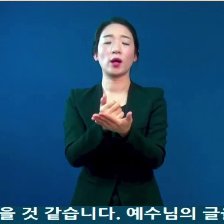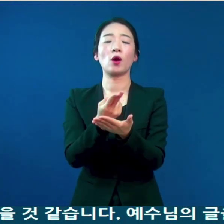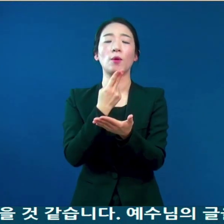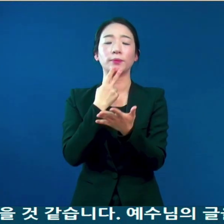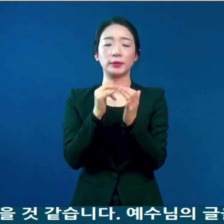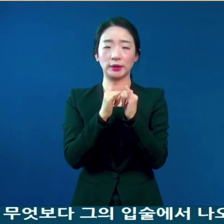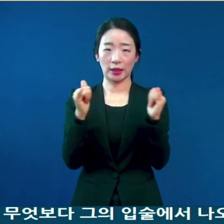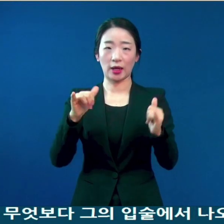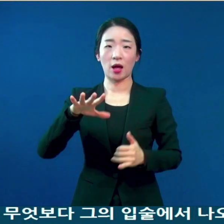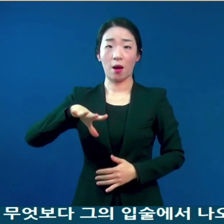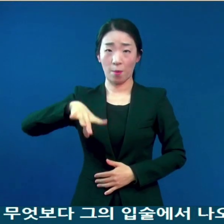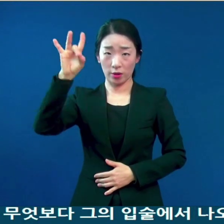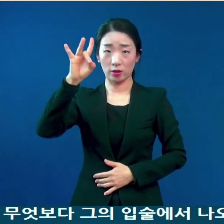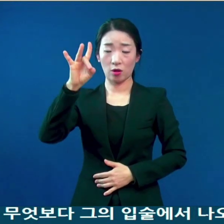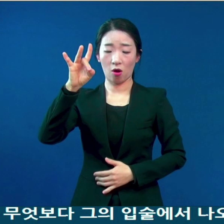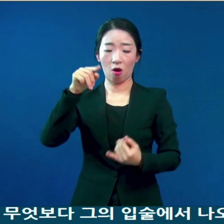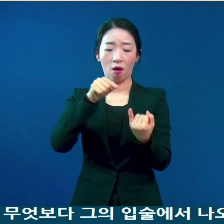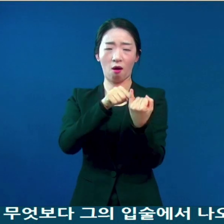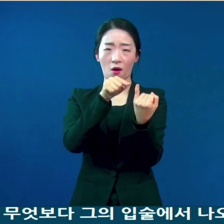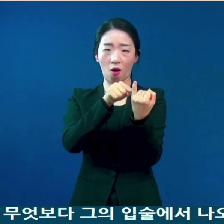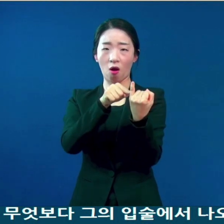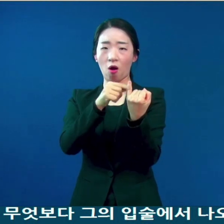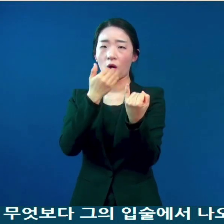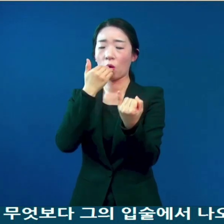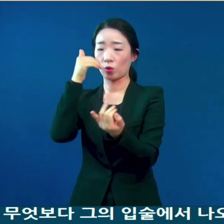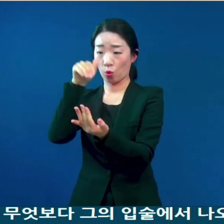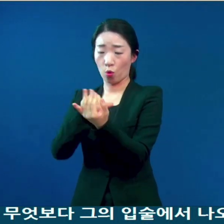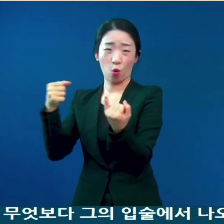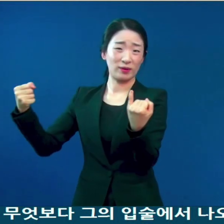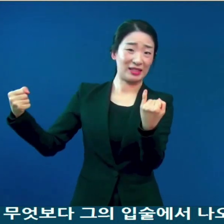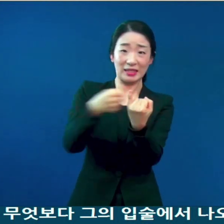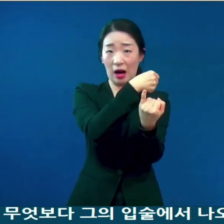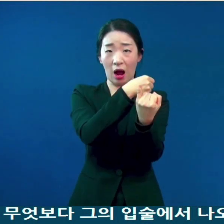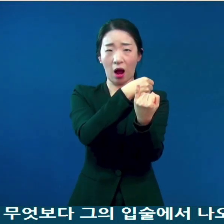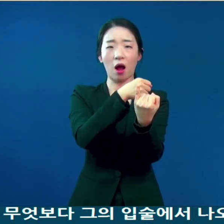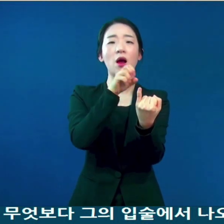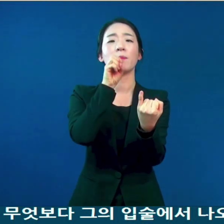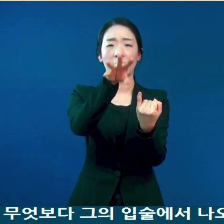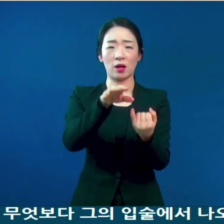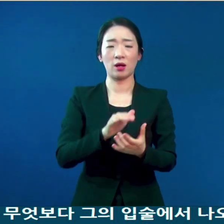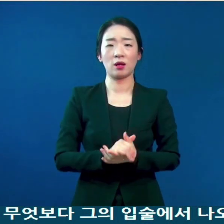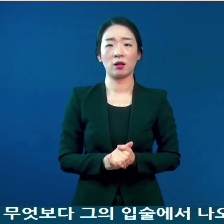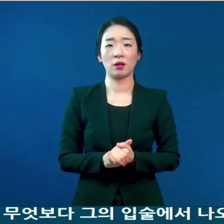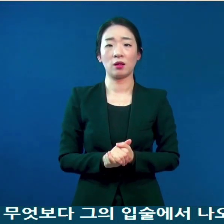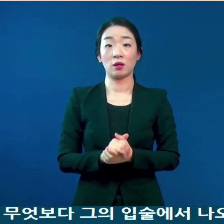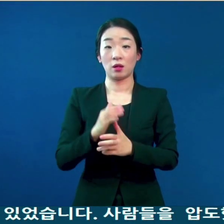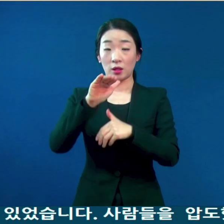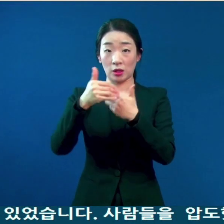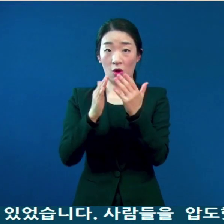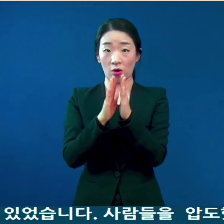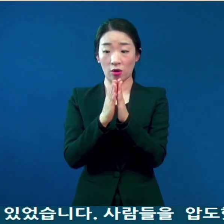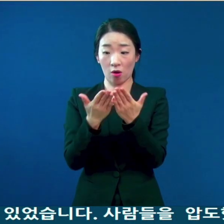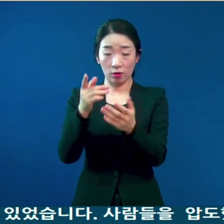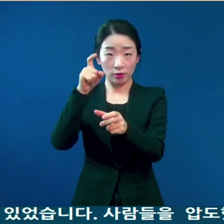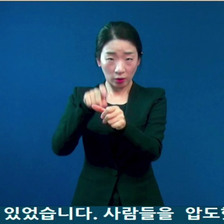먼저 이 사람을 치라라는 겁니다. 이것은 성경적으로